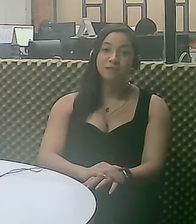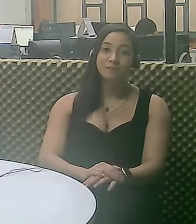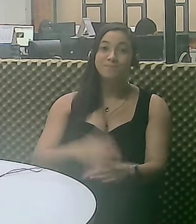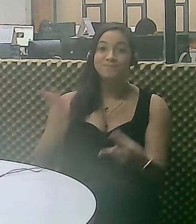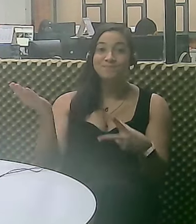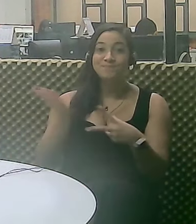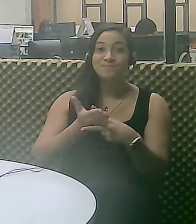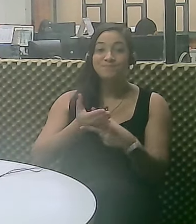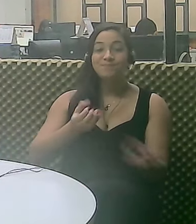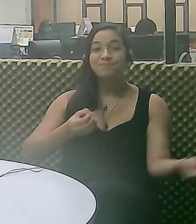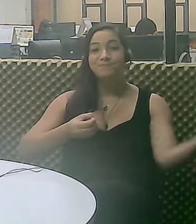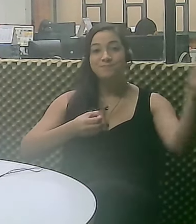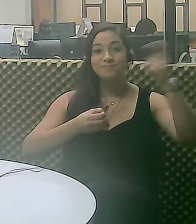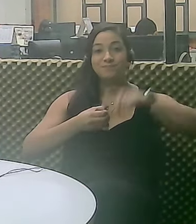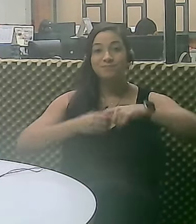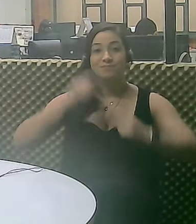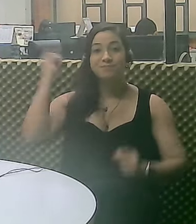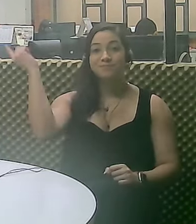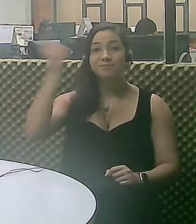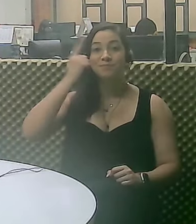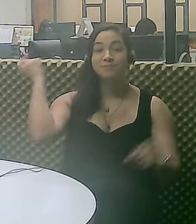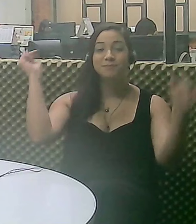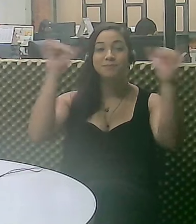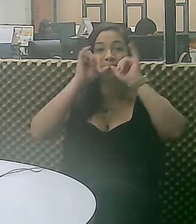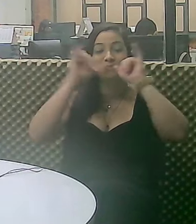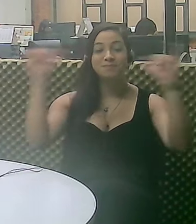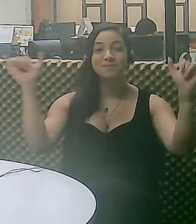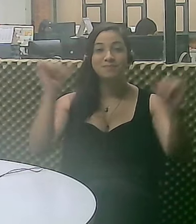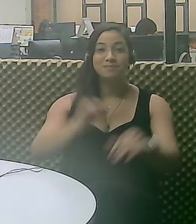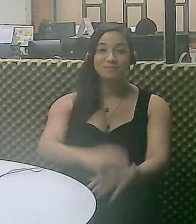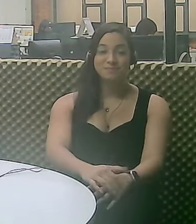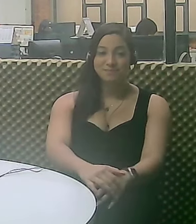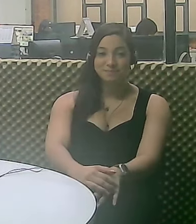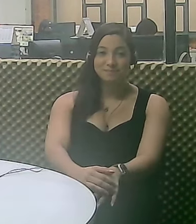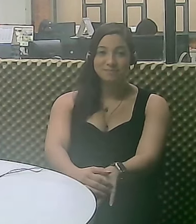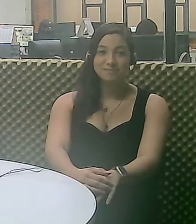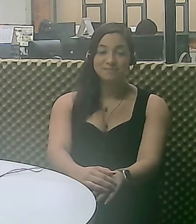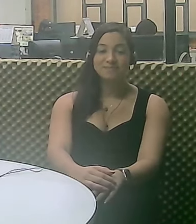Agora vamos para um rápido intervalo, já já voltamos com o Giro de Notícias.